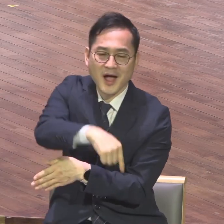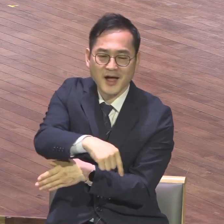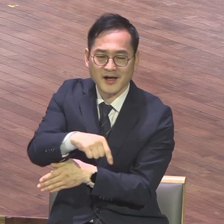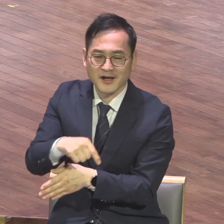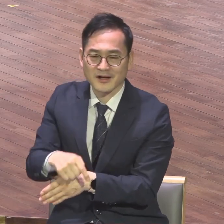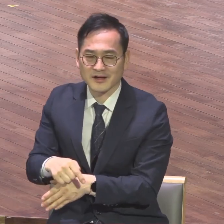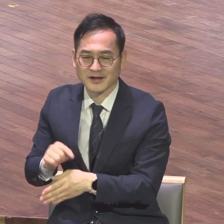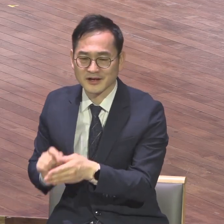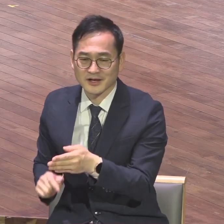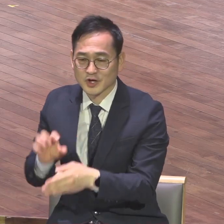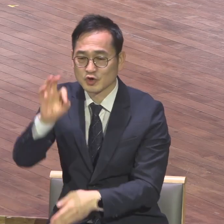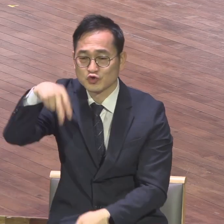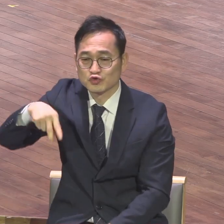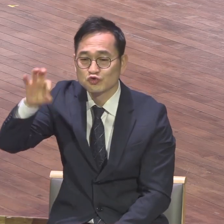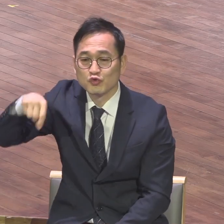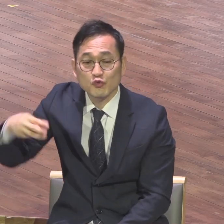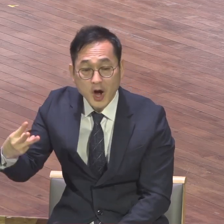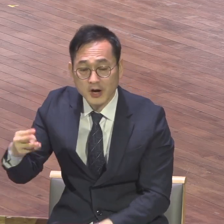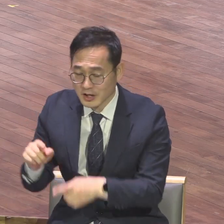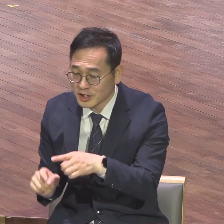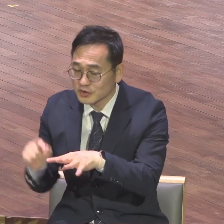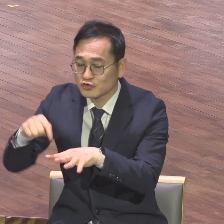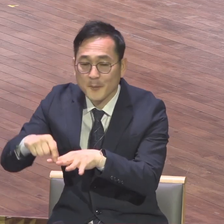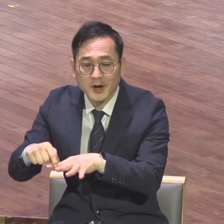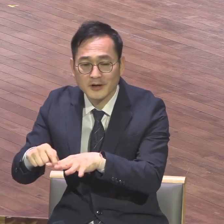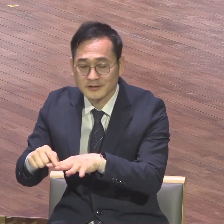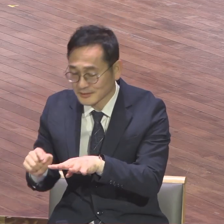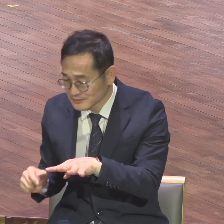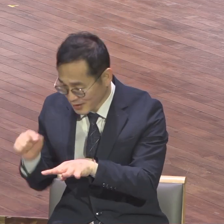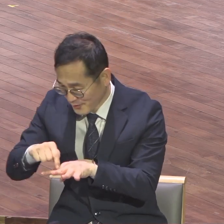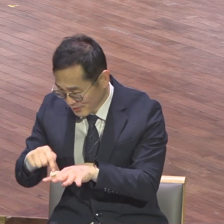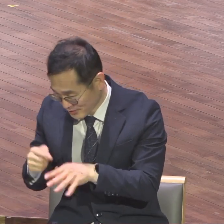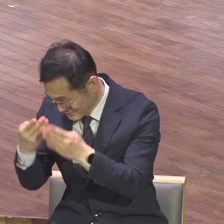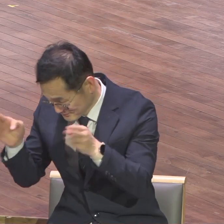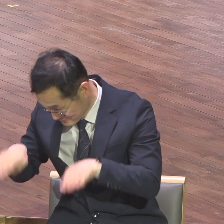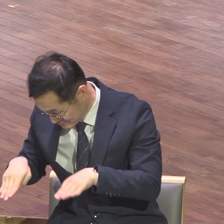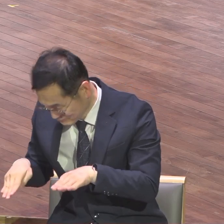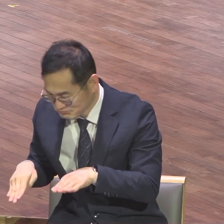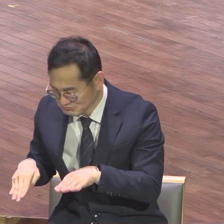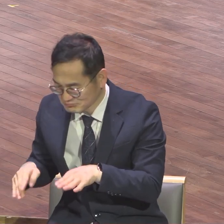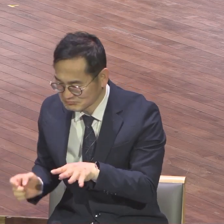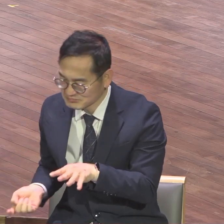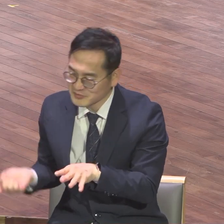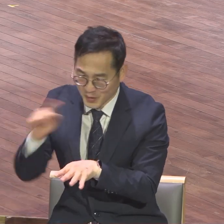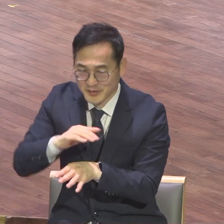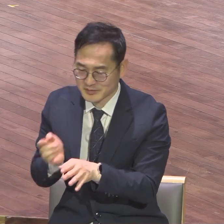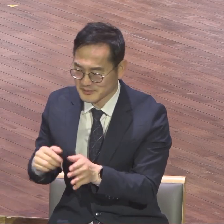패스 오바. 여기서 유월절 넘어갔다. 재앙이 넘어갔다.